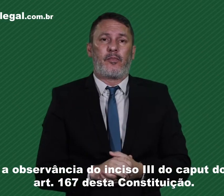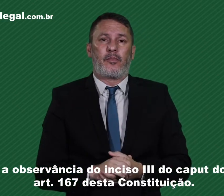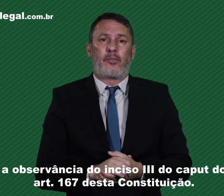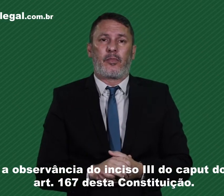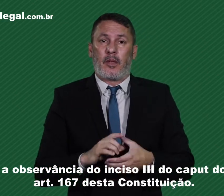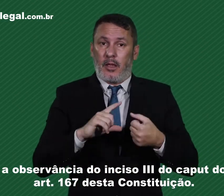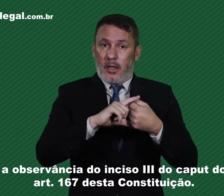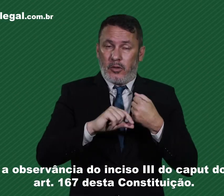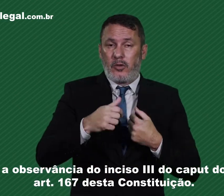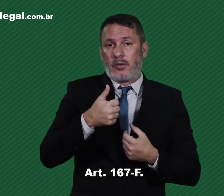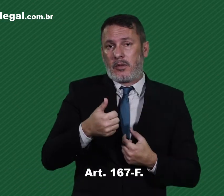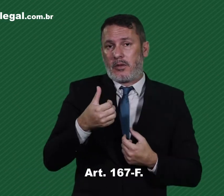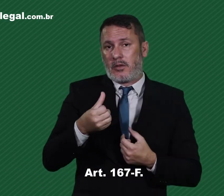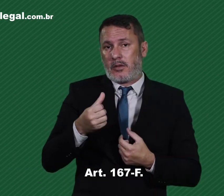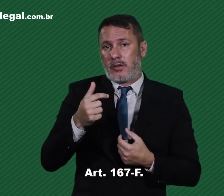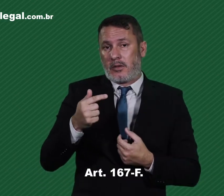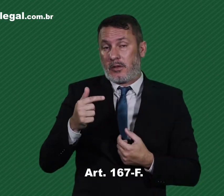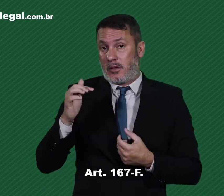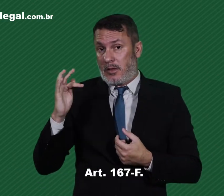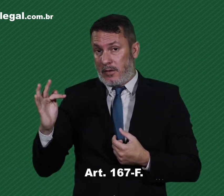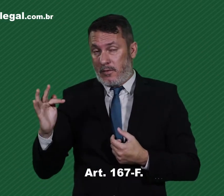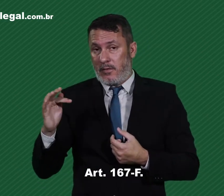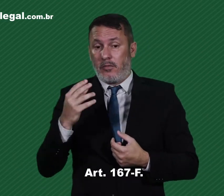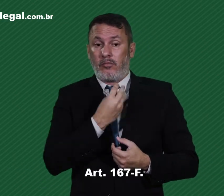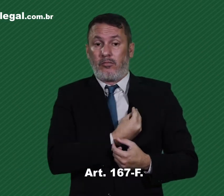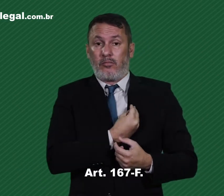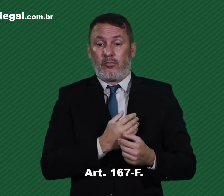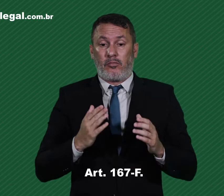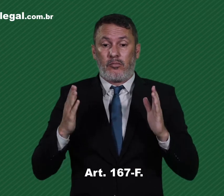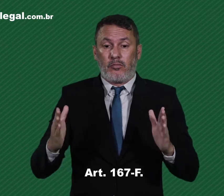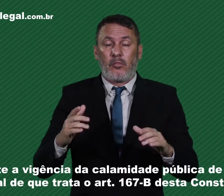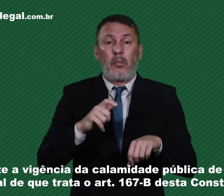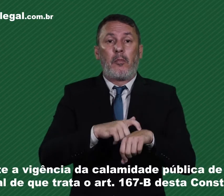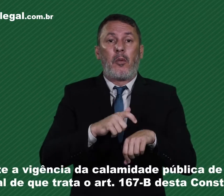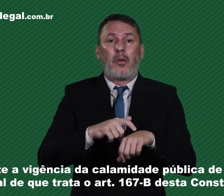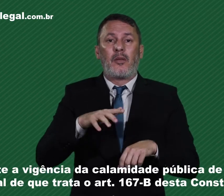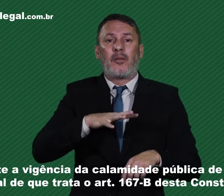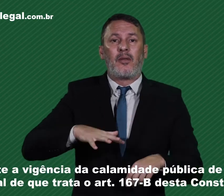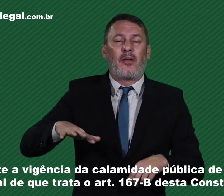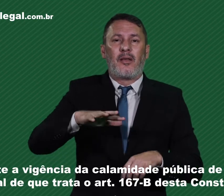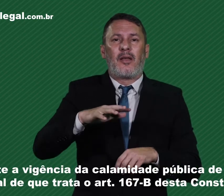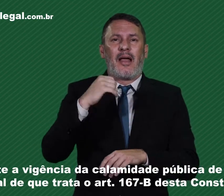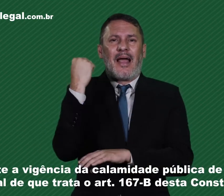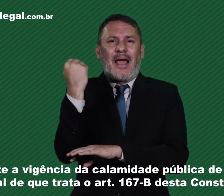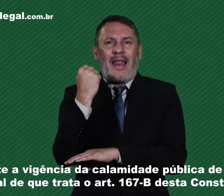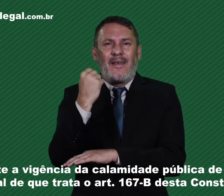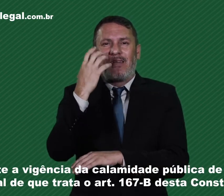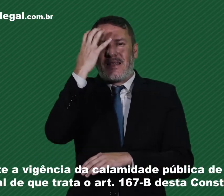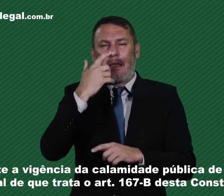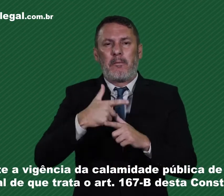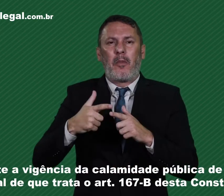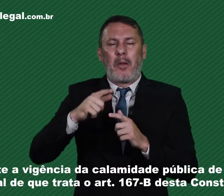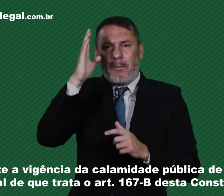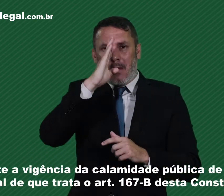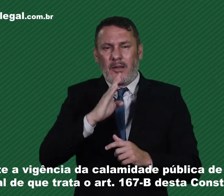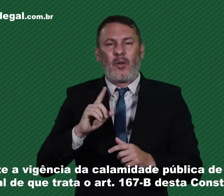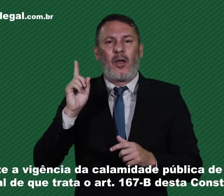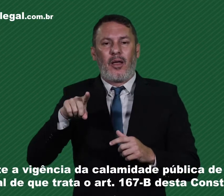desta Constituição artigo 167 F durante a vigência da calamidade pública de âmbito nacional